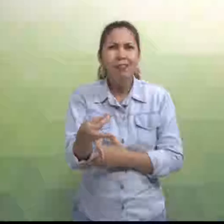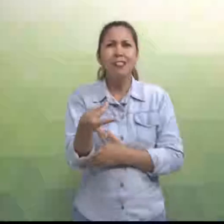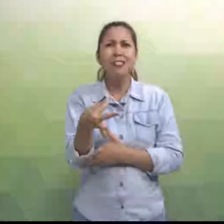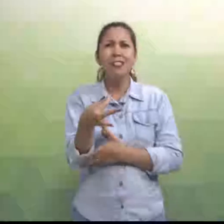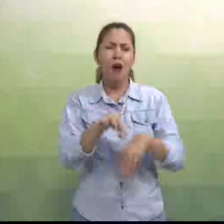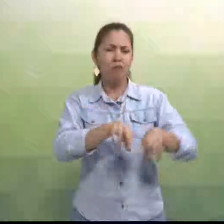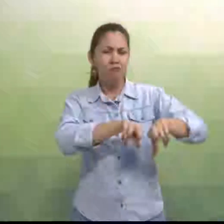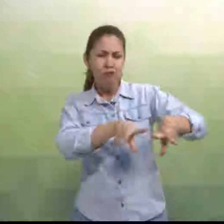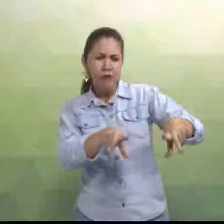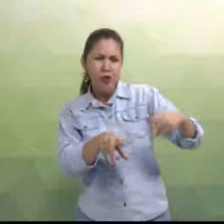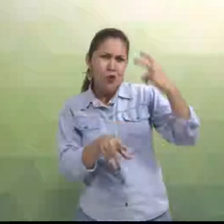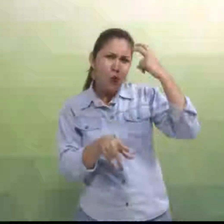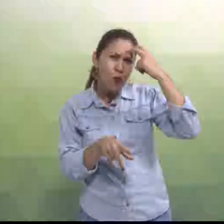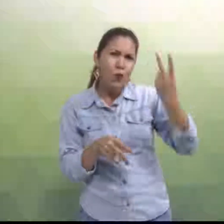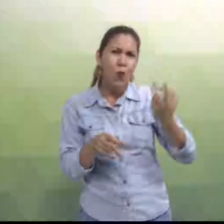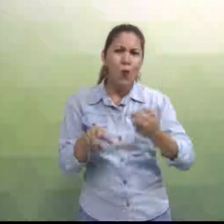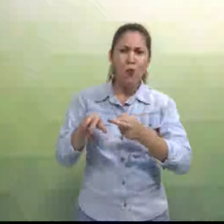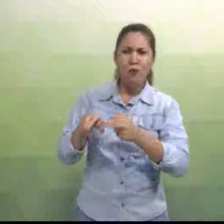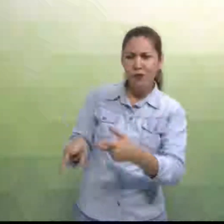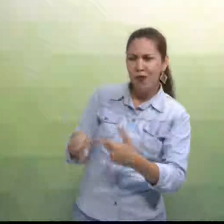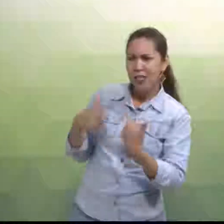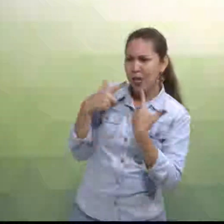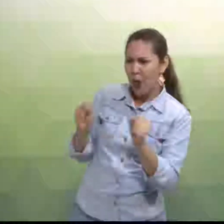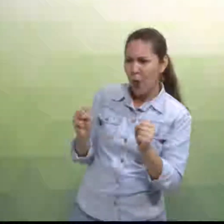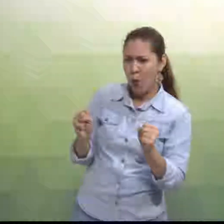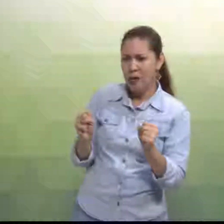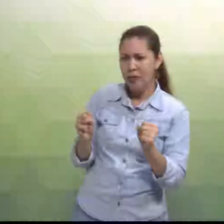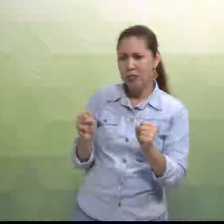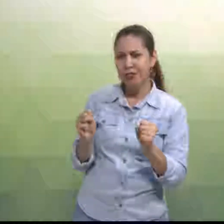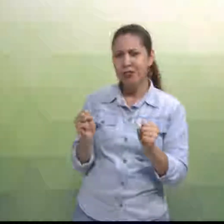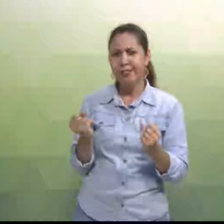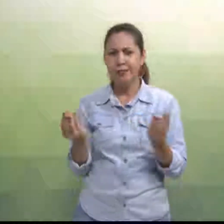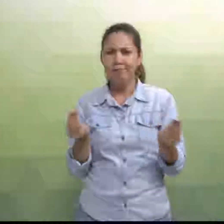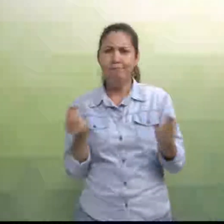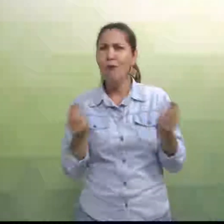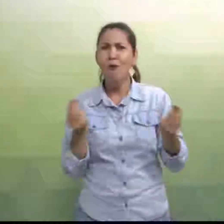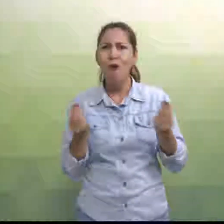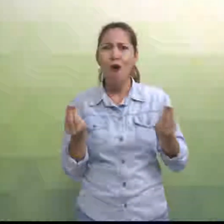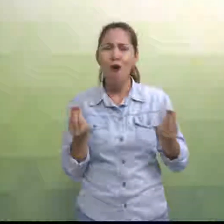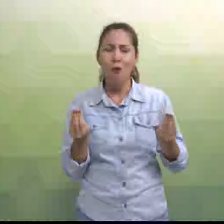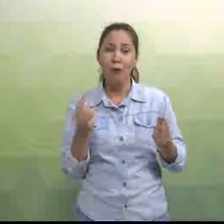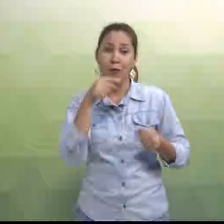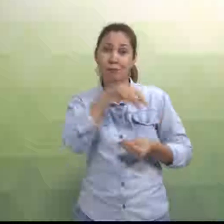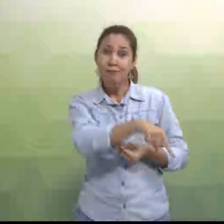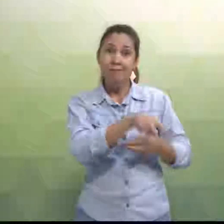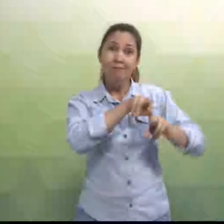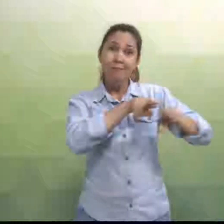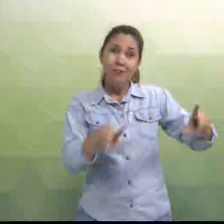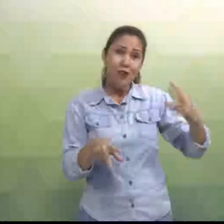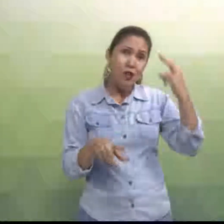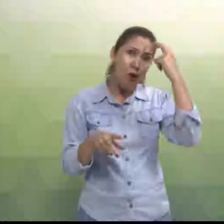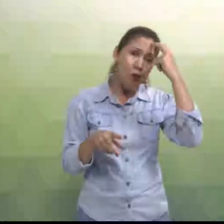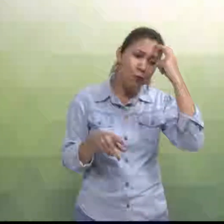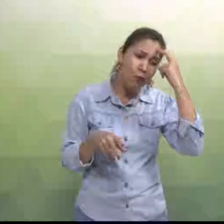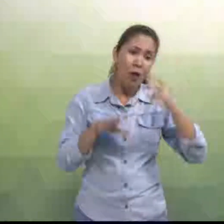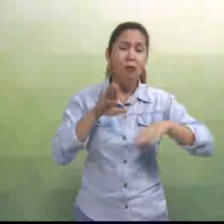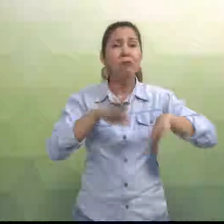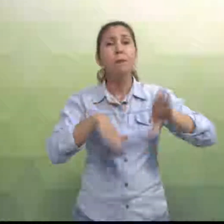muita atenção a essa questão cultural e linguística, essa diferença. Então temos aí uma diferença